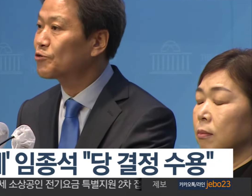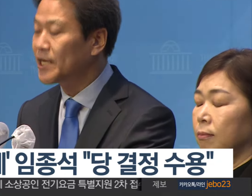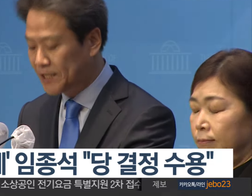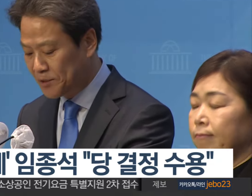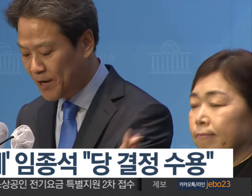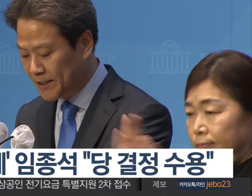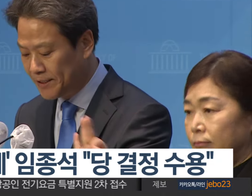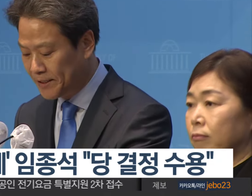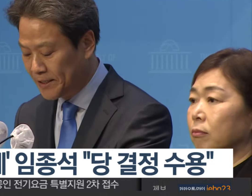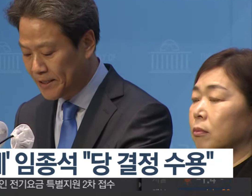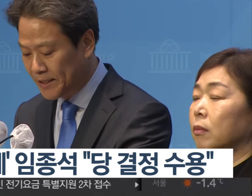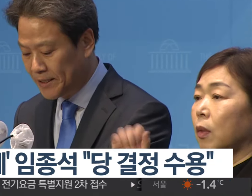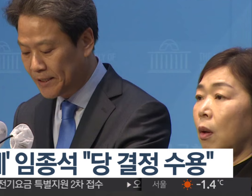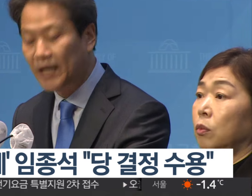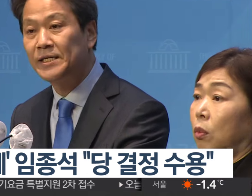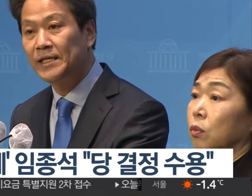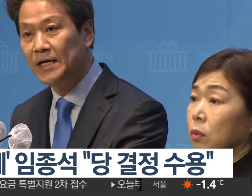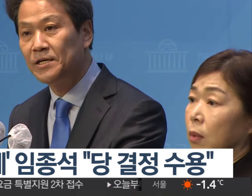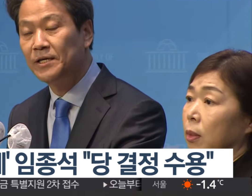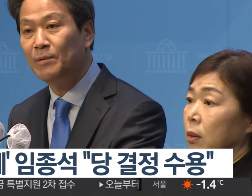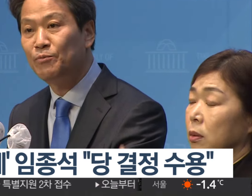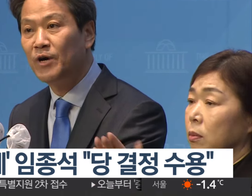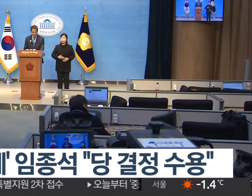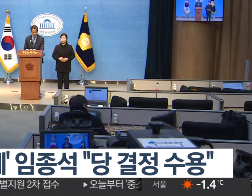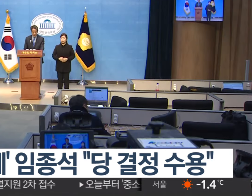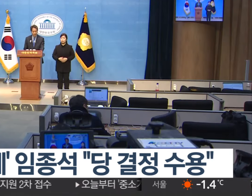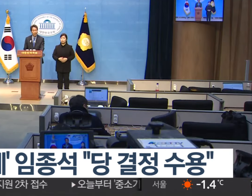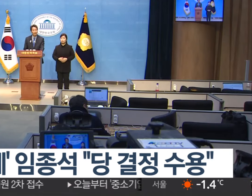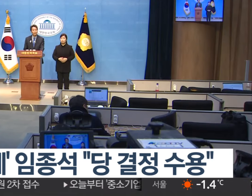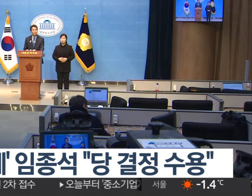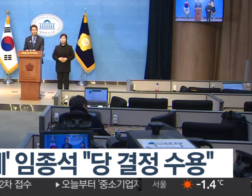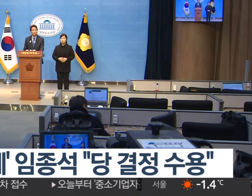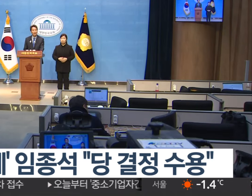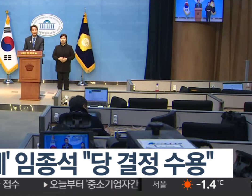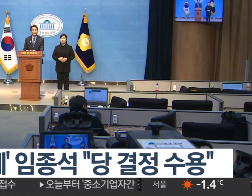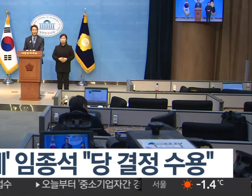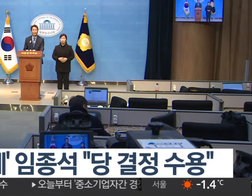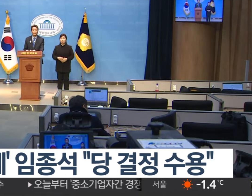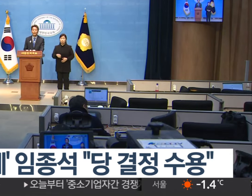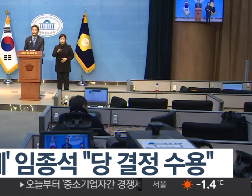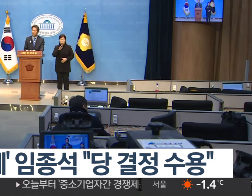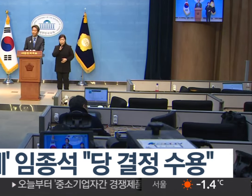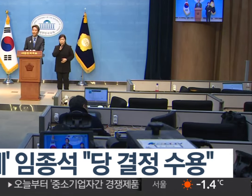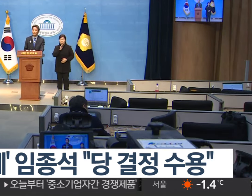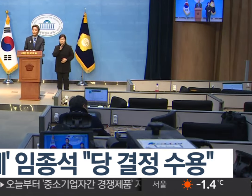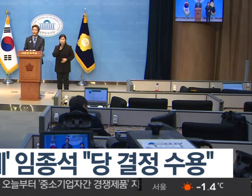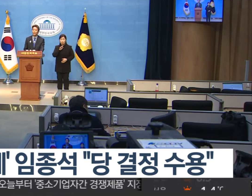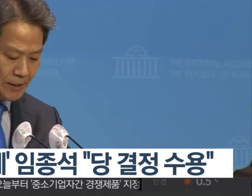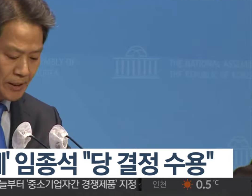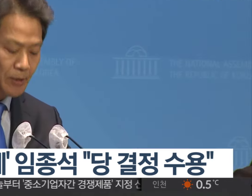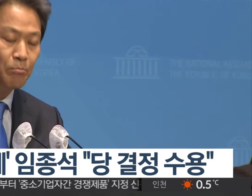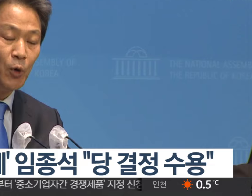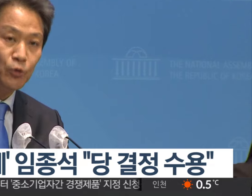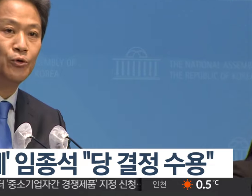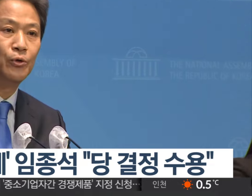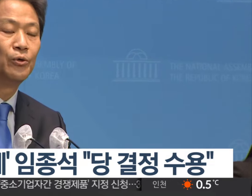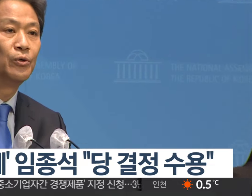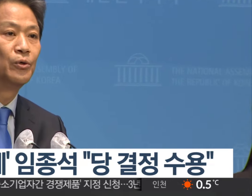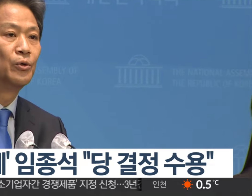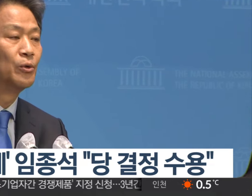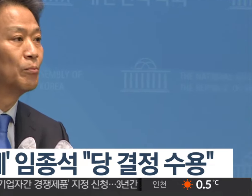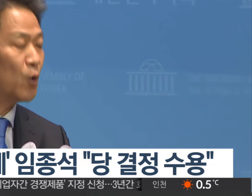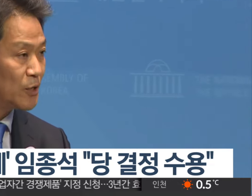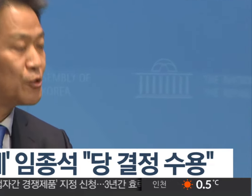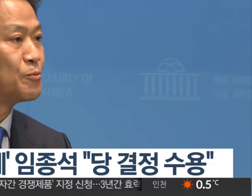배제됐습니다. 그제는 새로운 미래 이낙연 공동대표와 회동하고 거취를 논의했습니다. 민주당 공천을 둘러싸고